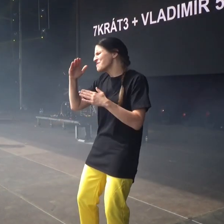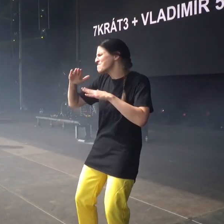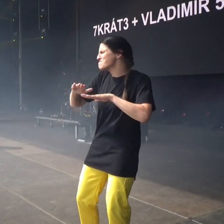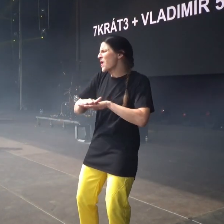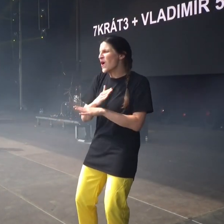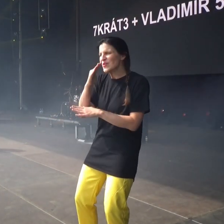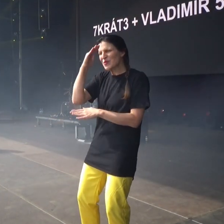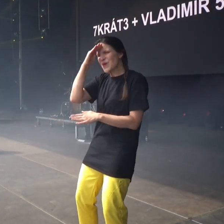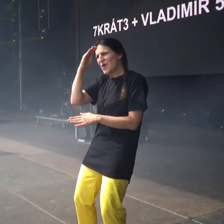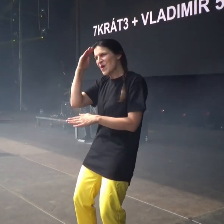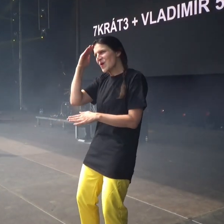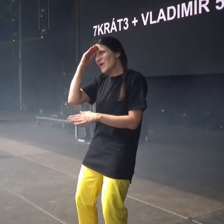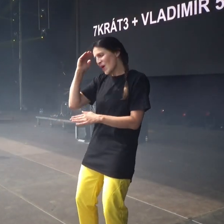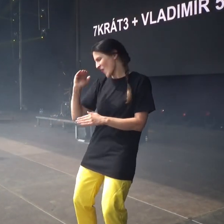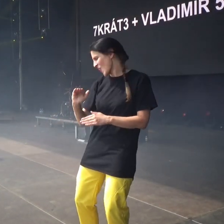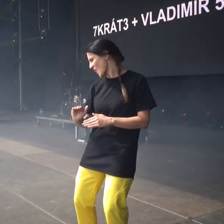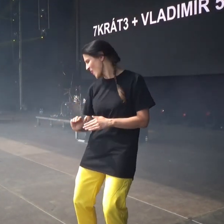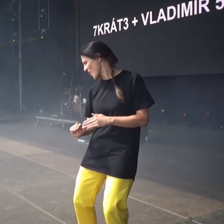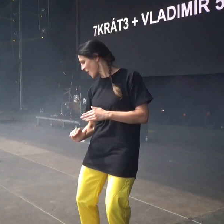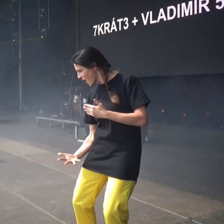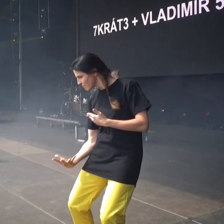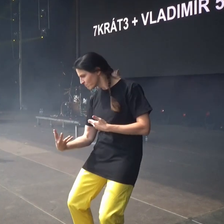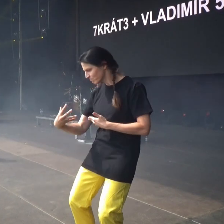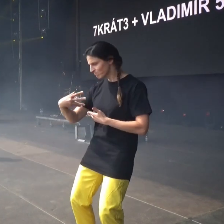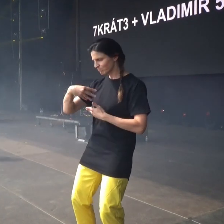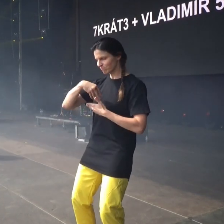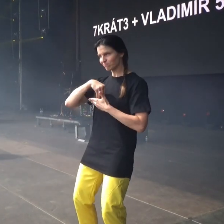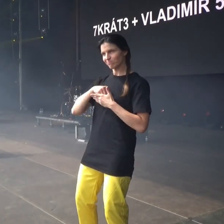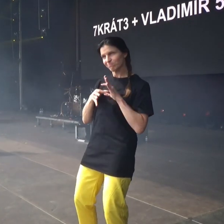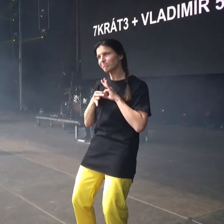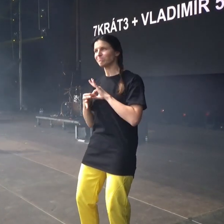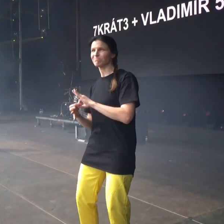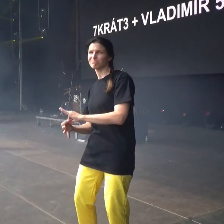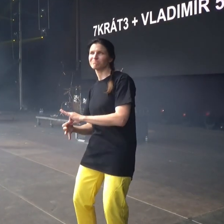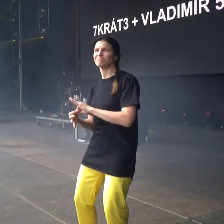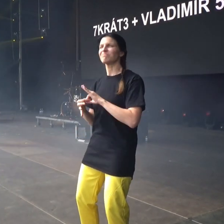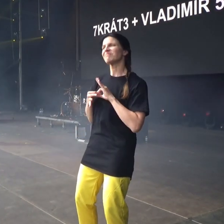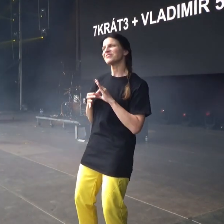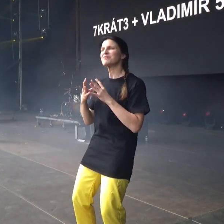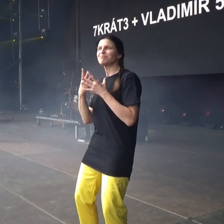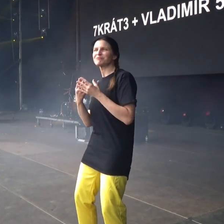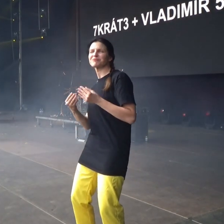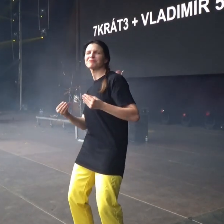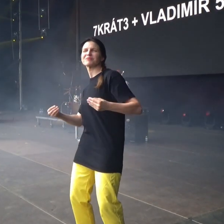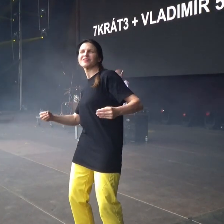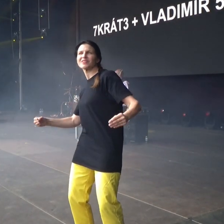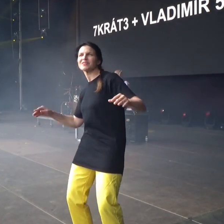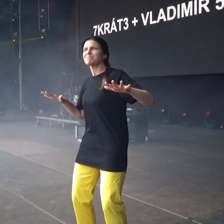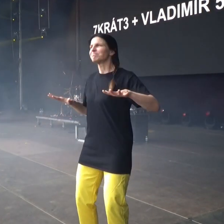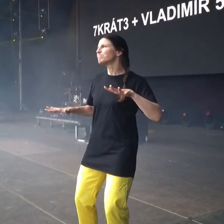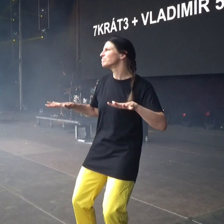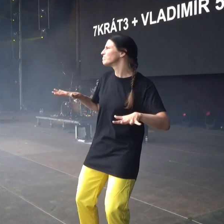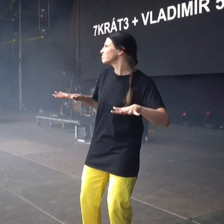Zaseň jak mám, lípů, důležím svět svůj, a teď obývám důl, a teď